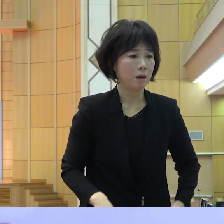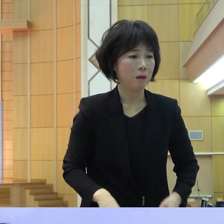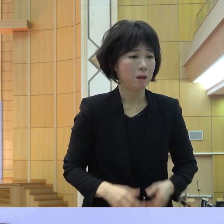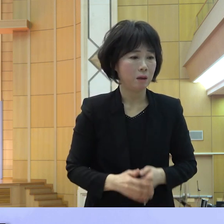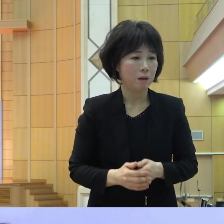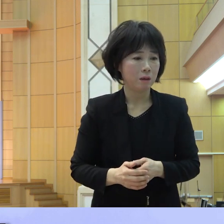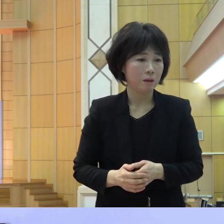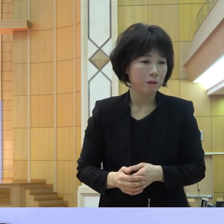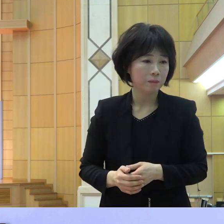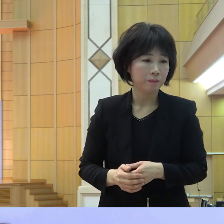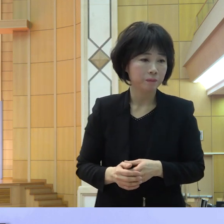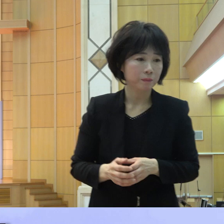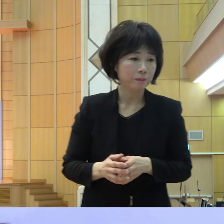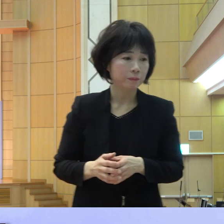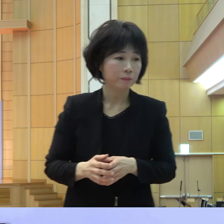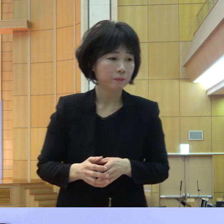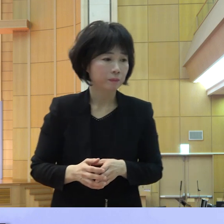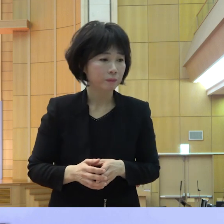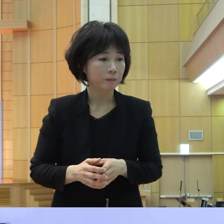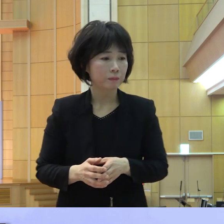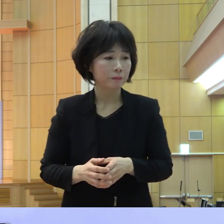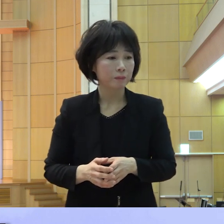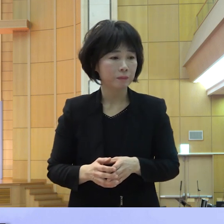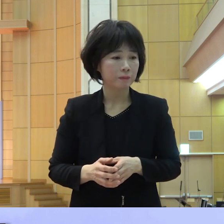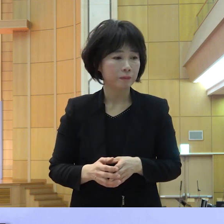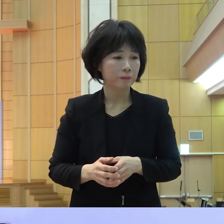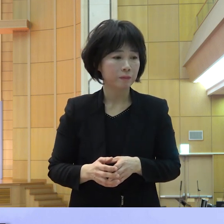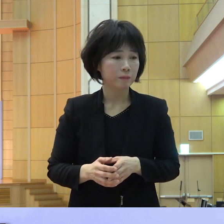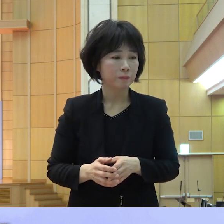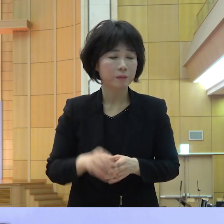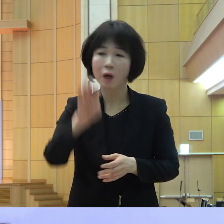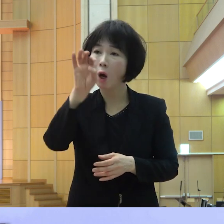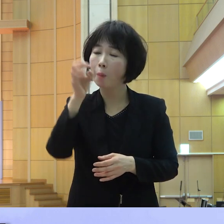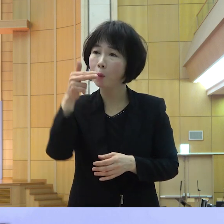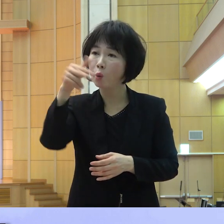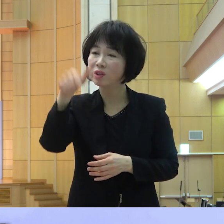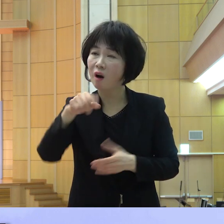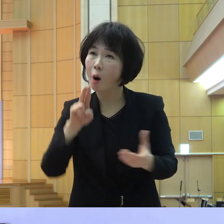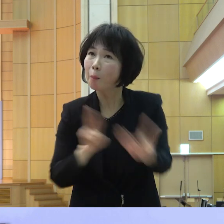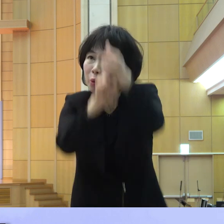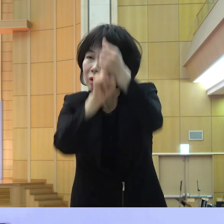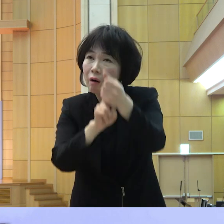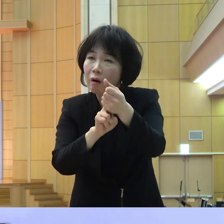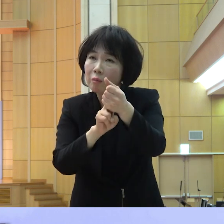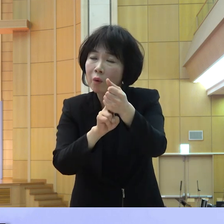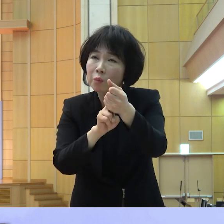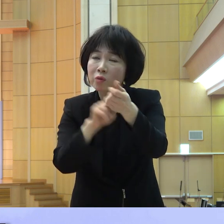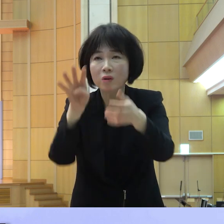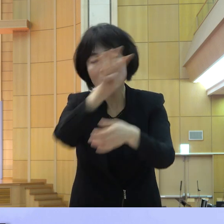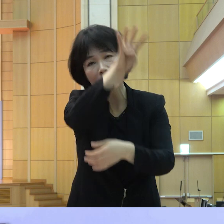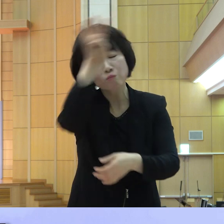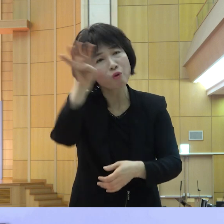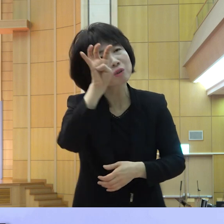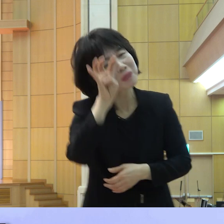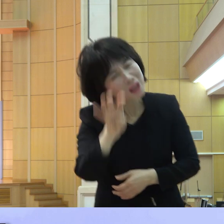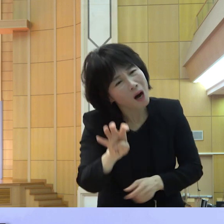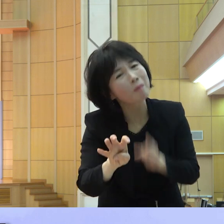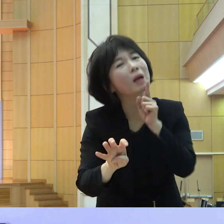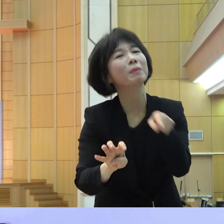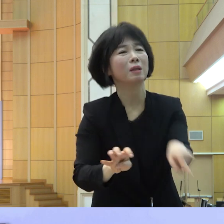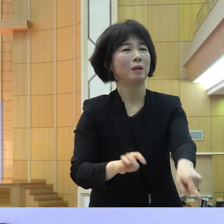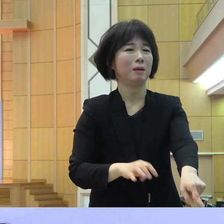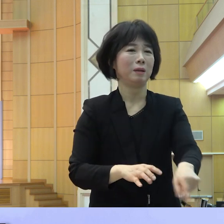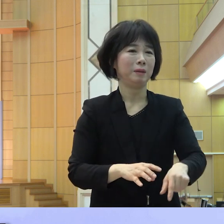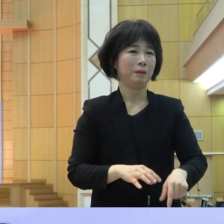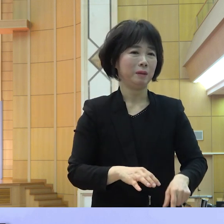알고, 거기에 대해서, 표적에 대해서, 지금 표적 얘기가 나왔고 영생하도록 양식 나왔고 예수 믿는 일까지 지금